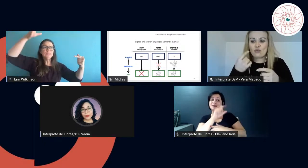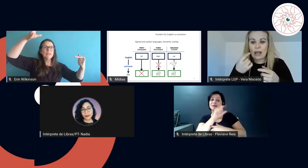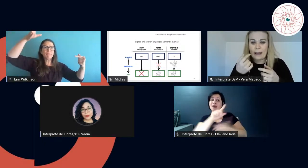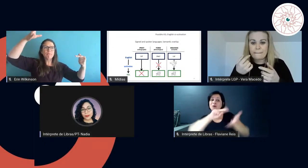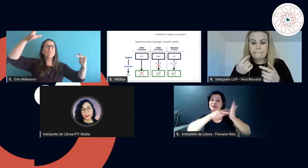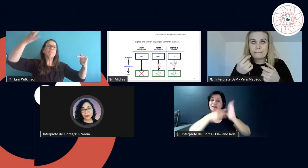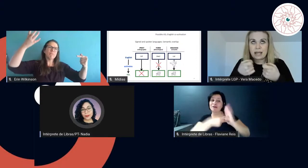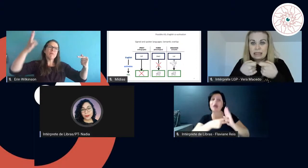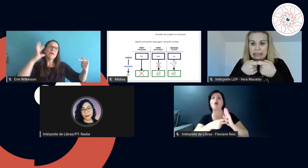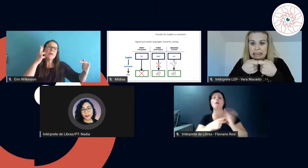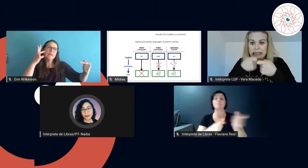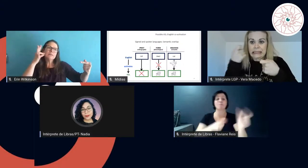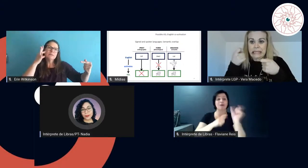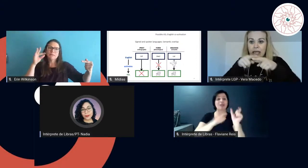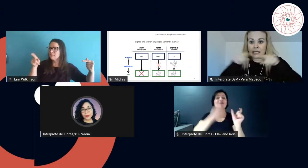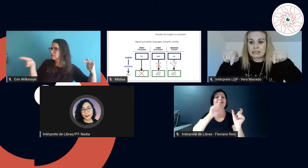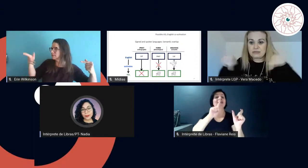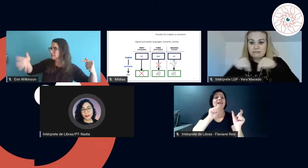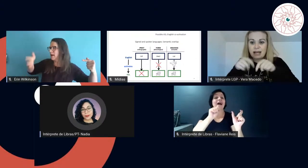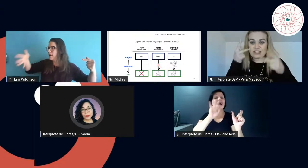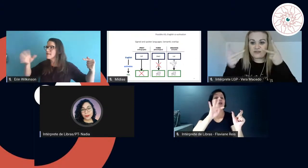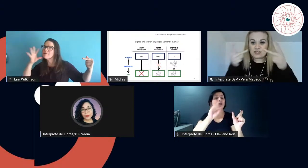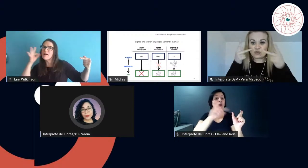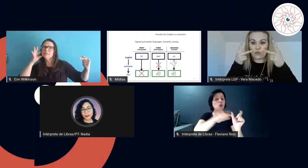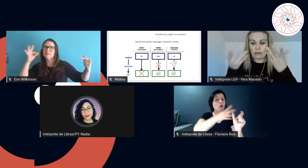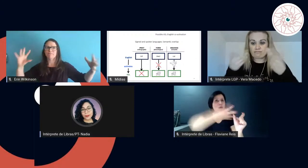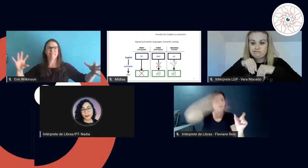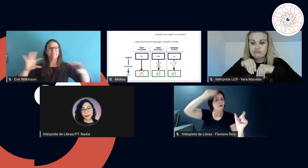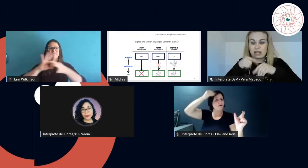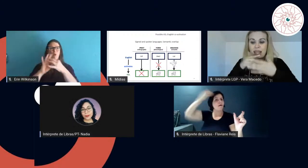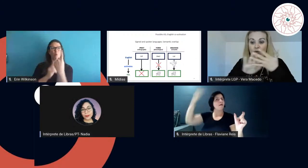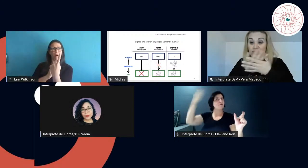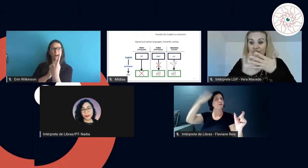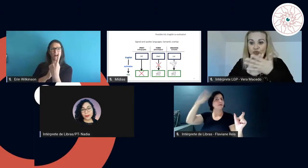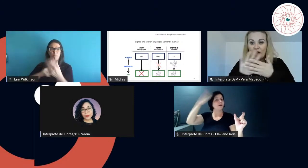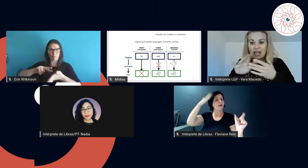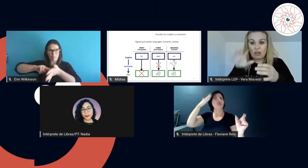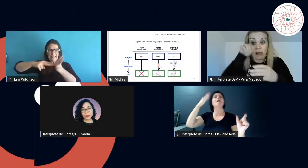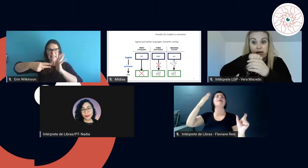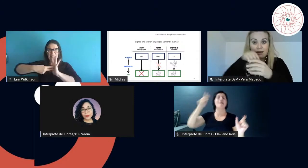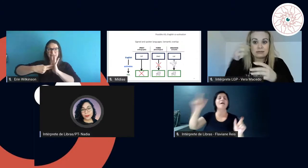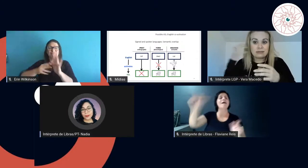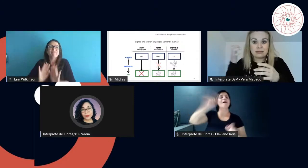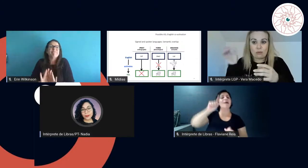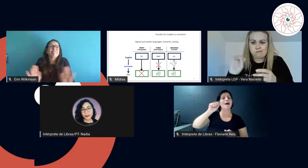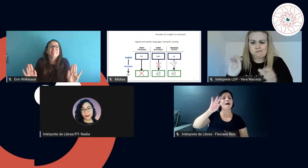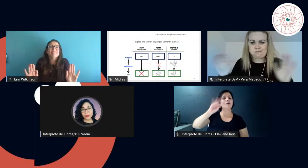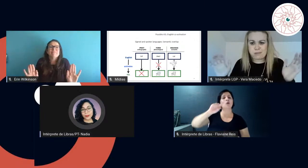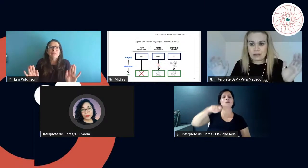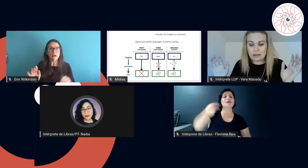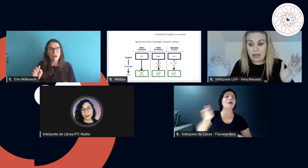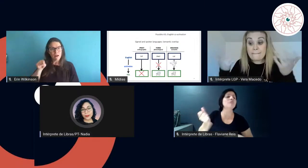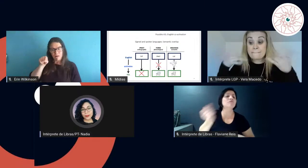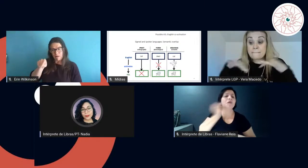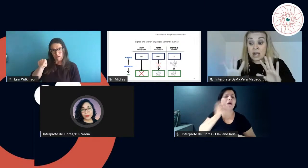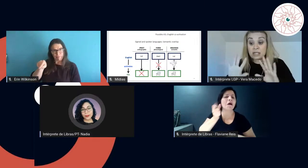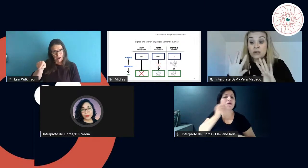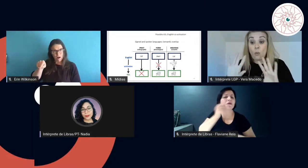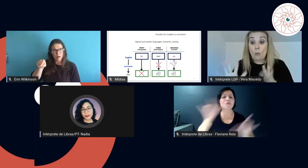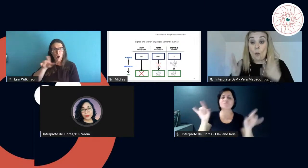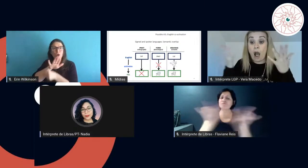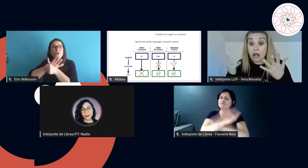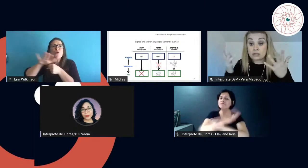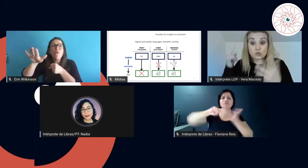questões de espaços visuais eh inerentes às línguas de sinais. Mas quando esse